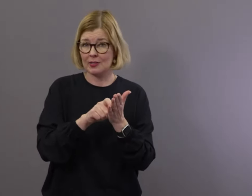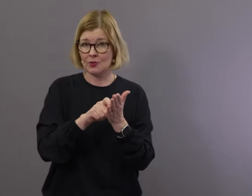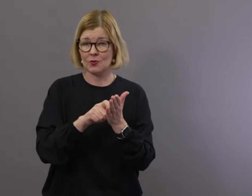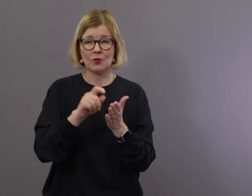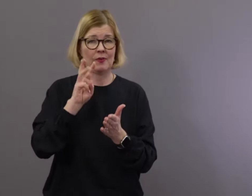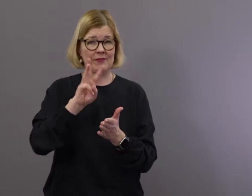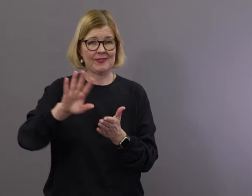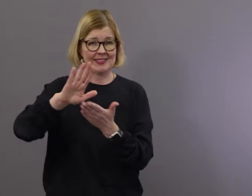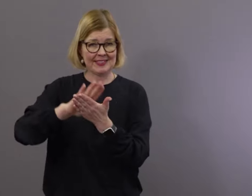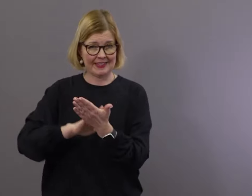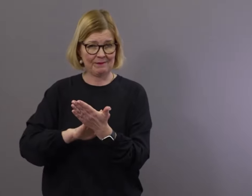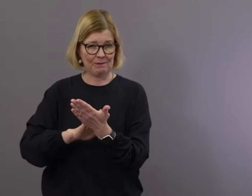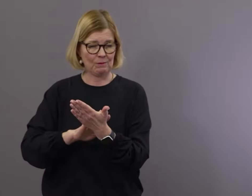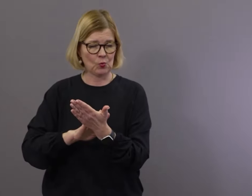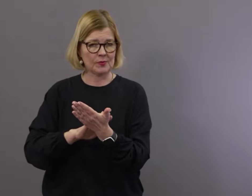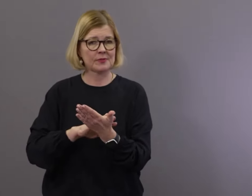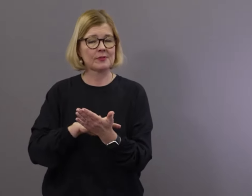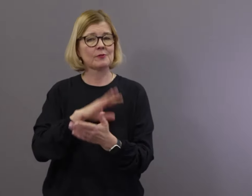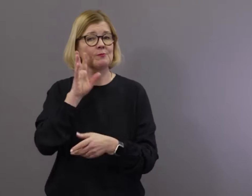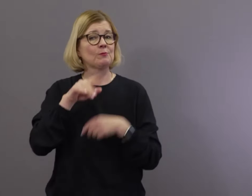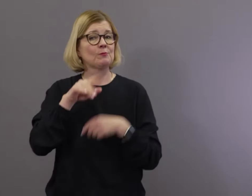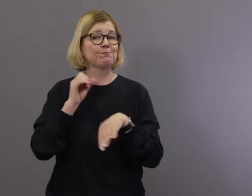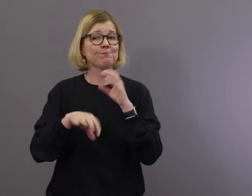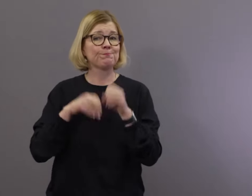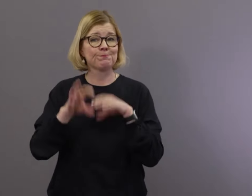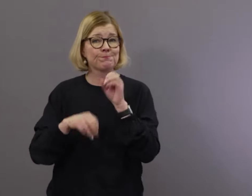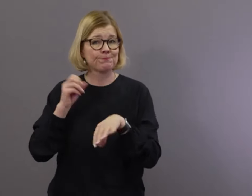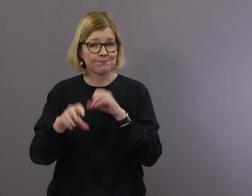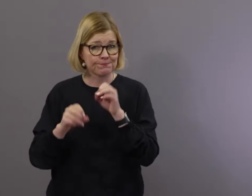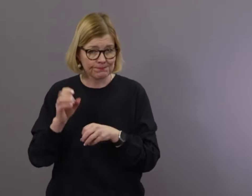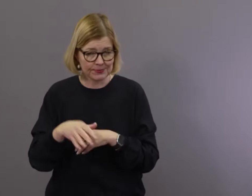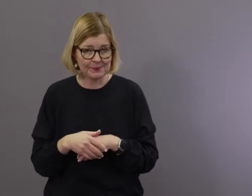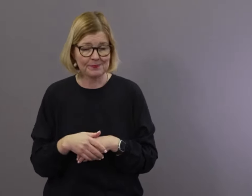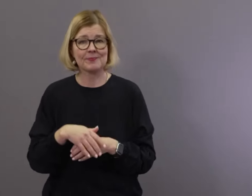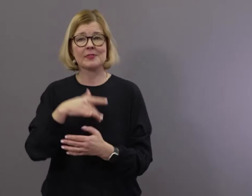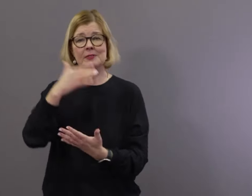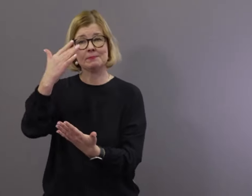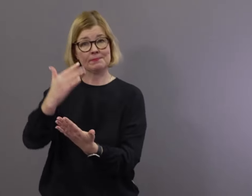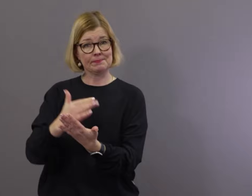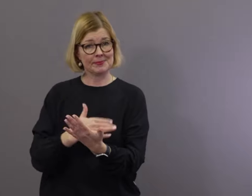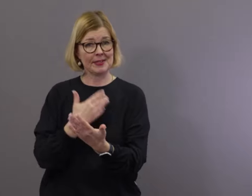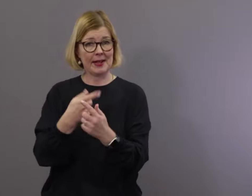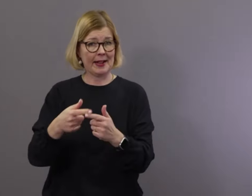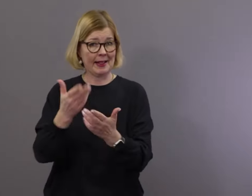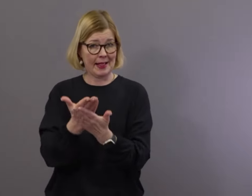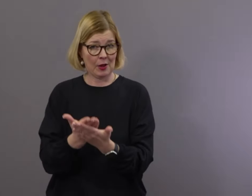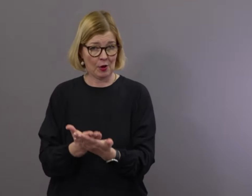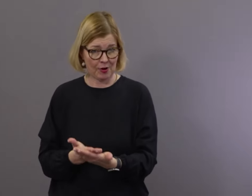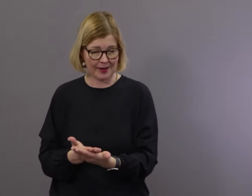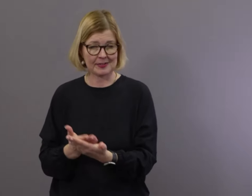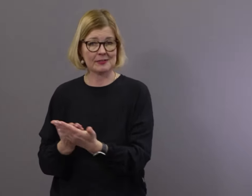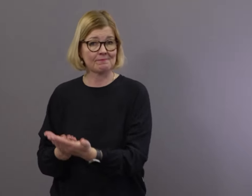Joulua ennen oli yleisöllä mahdollisuus äänestää meidän kotisivuilla tai ehdottaa sinne ehdokkaita